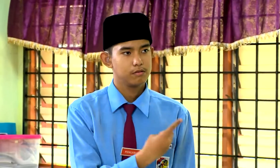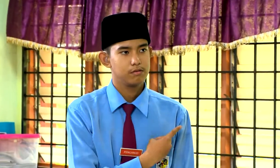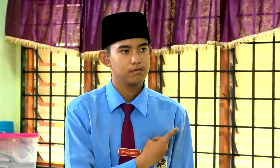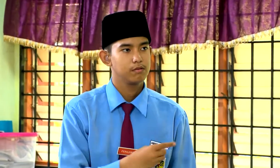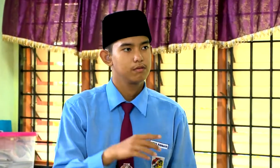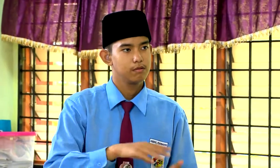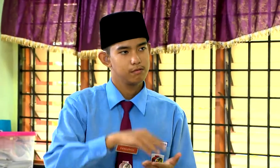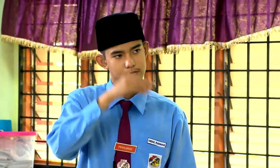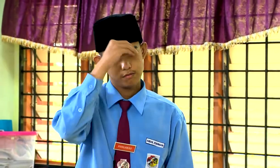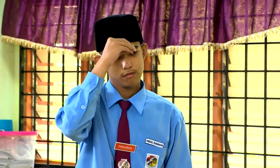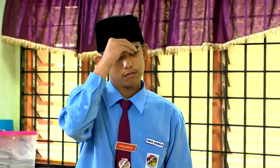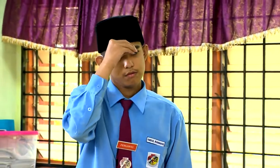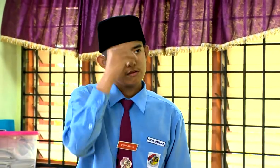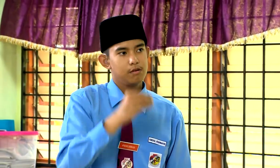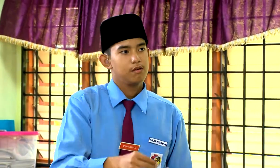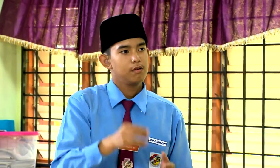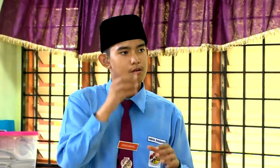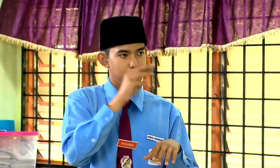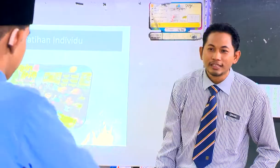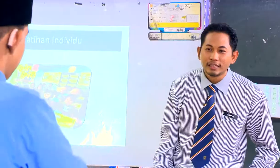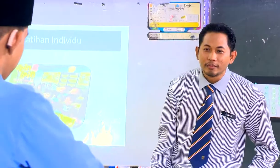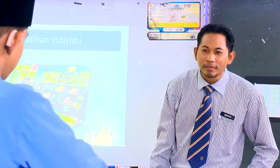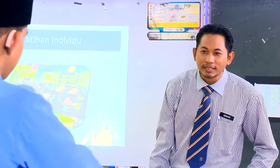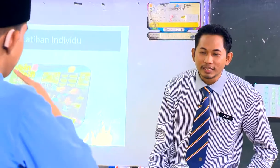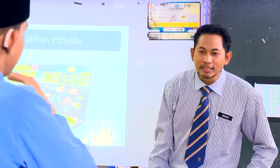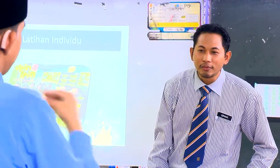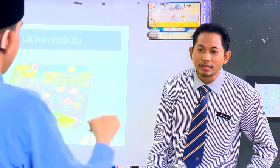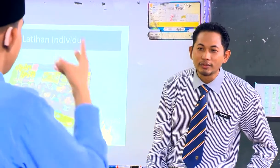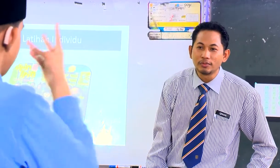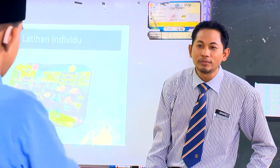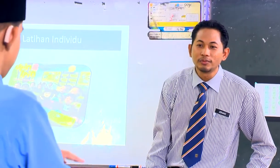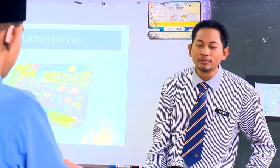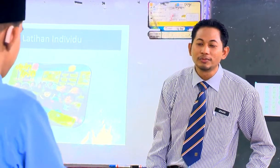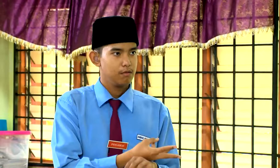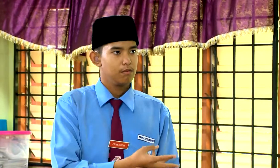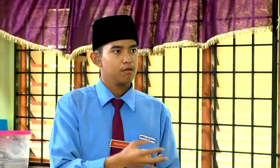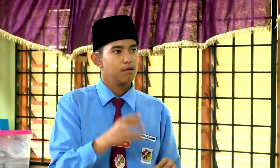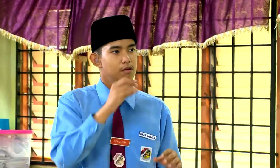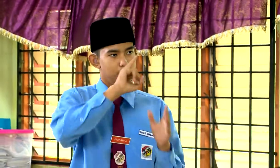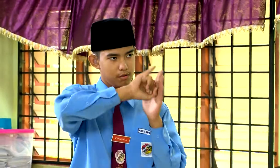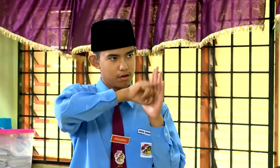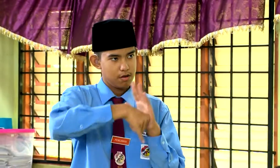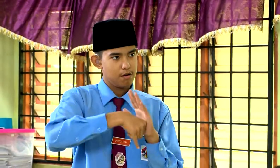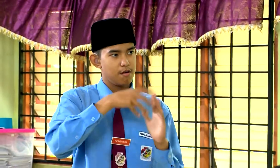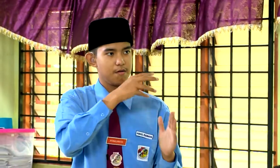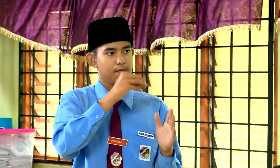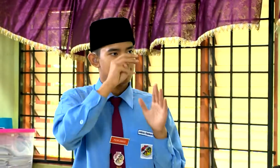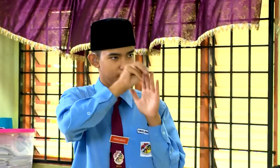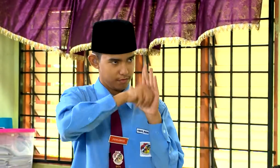Kita okay, belajar masa dan waktu, okay, jam,